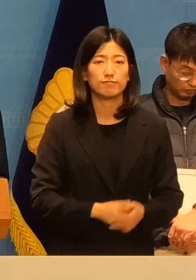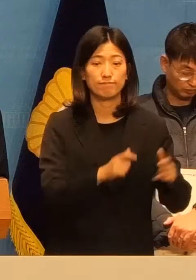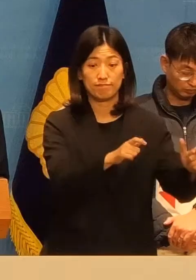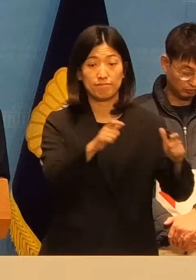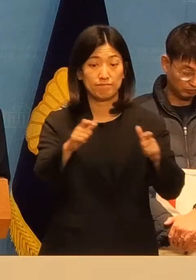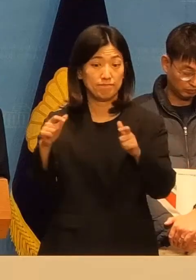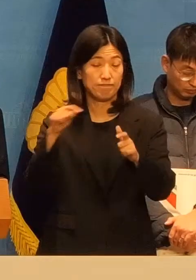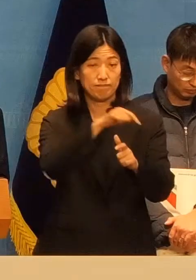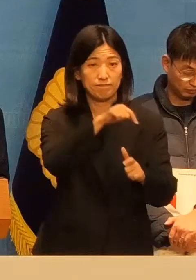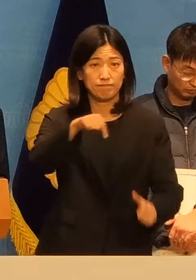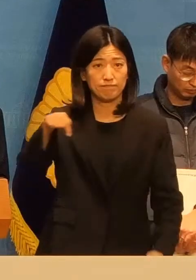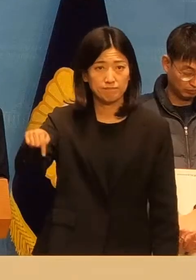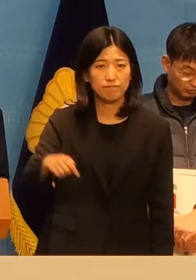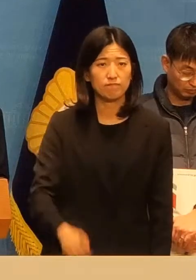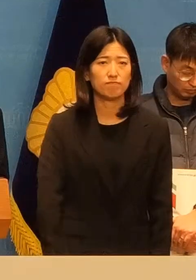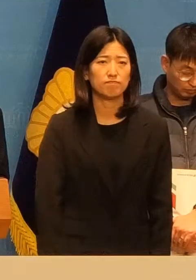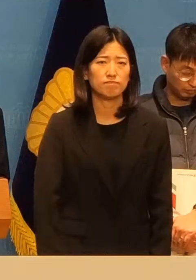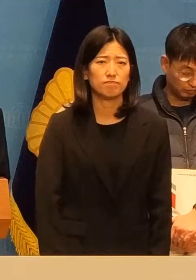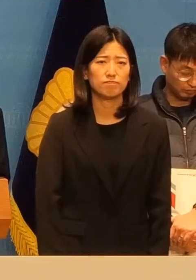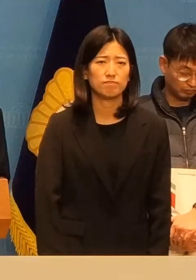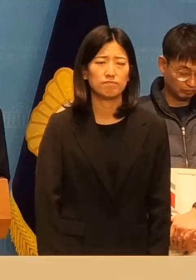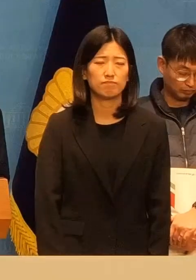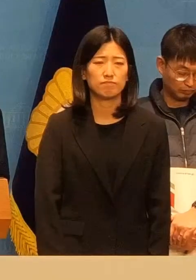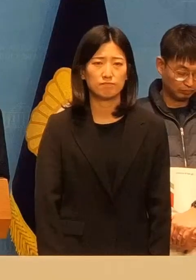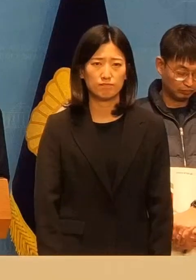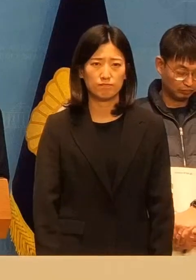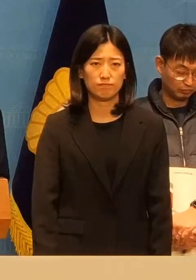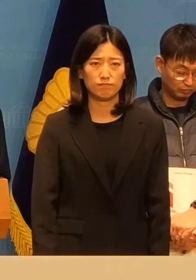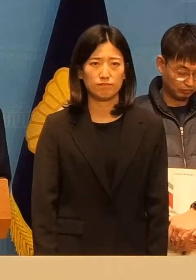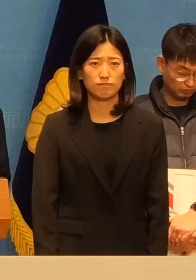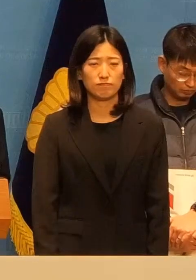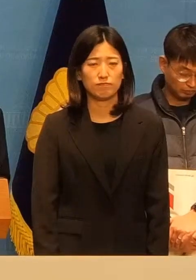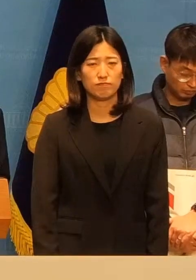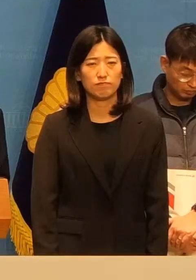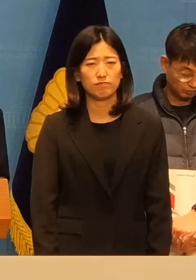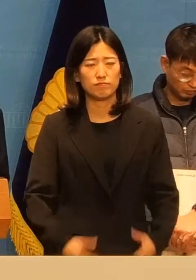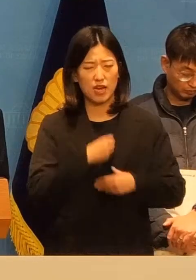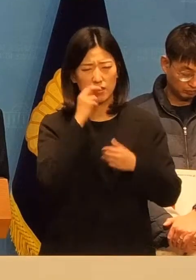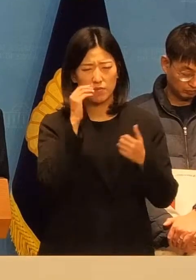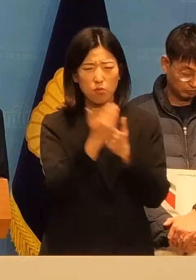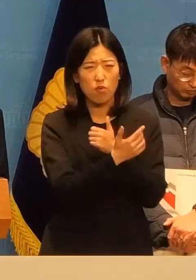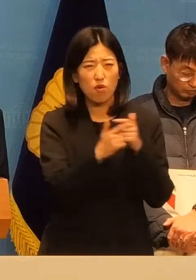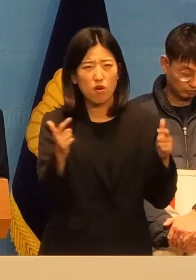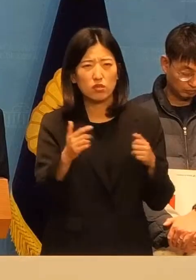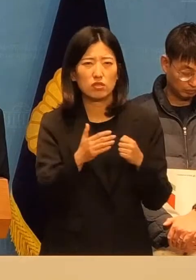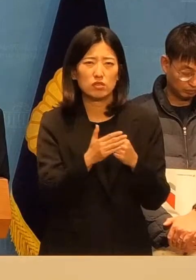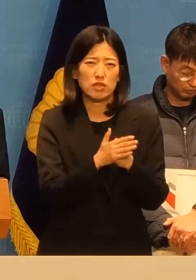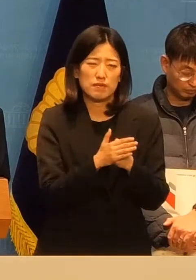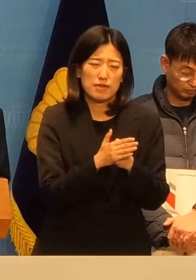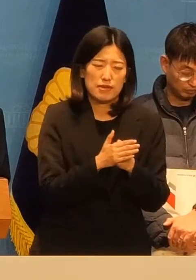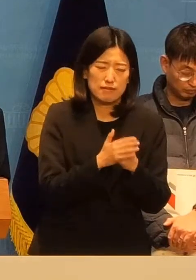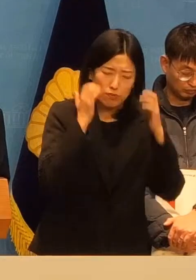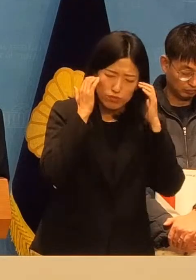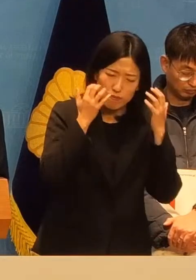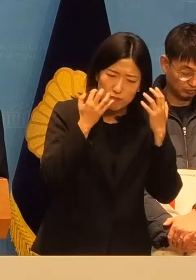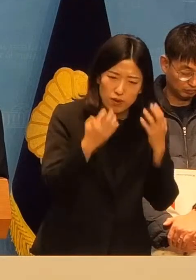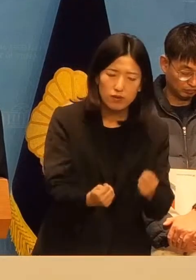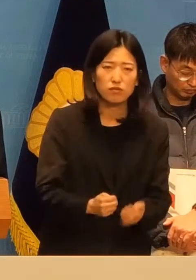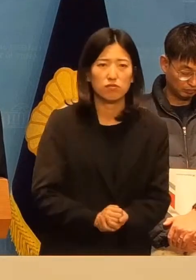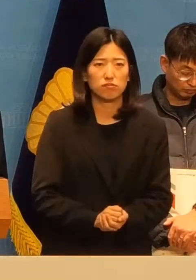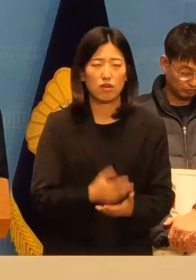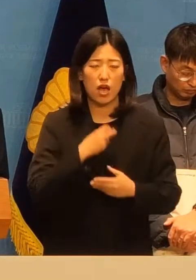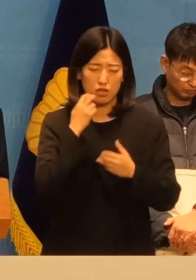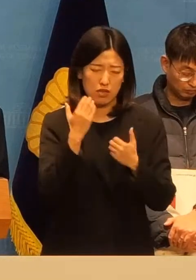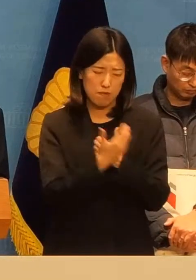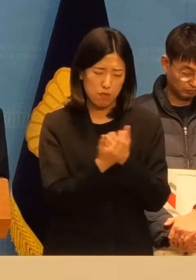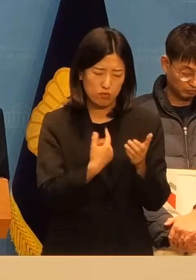동두천, 연천은 오랜 기간 안보 희생을 감당해온 지역이다. 경기 북부 안보 희생의